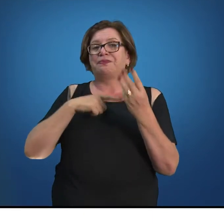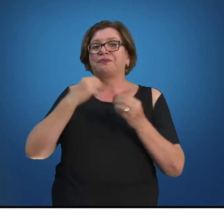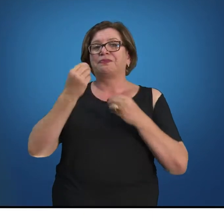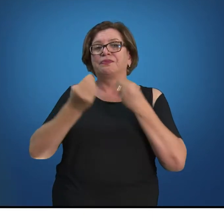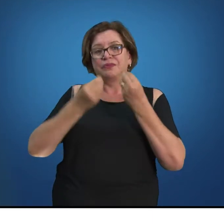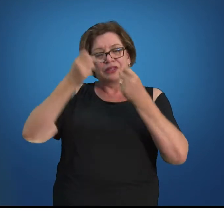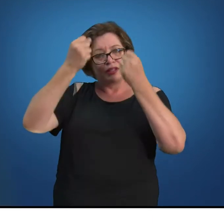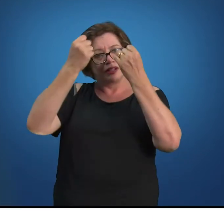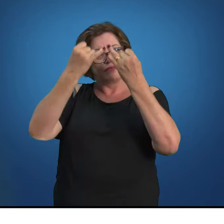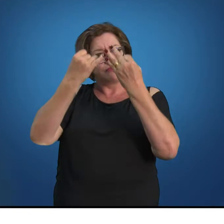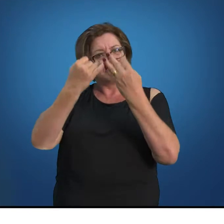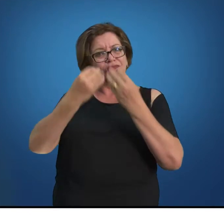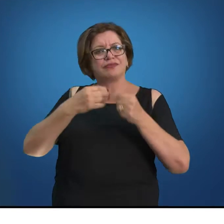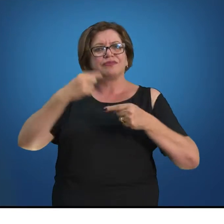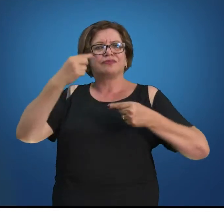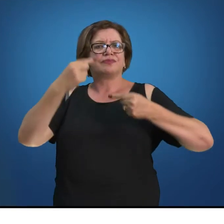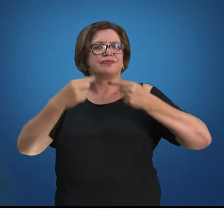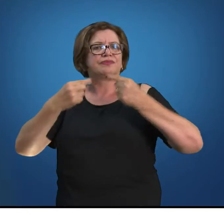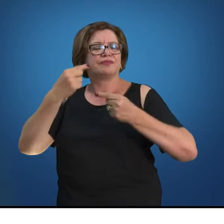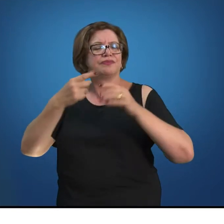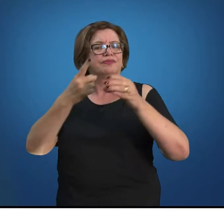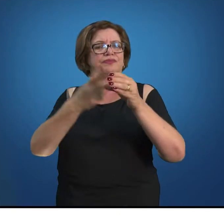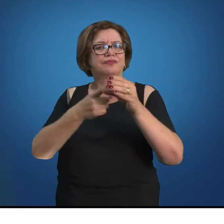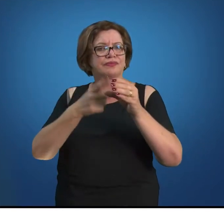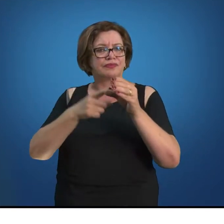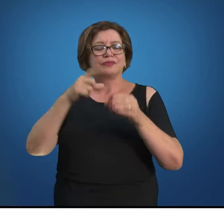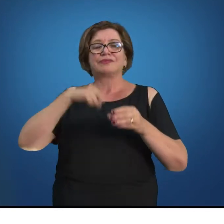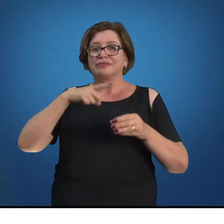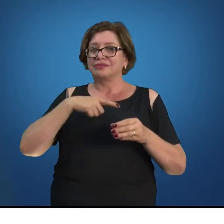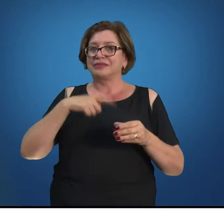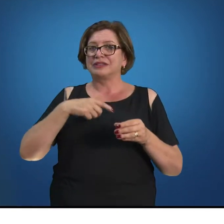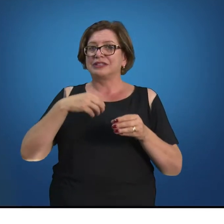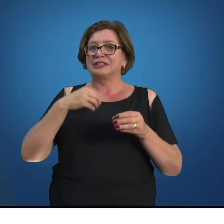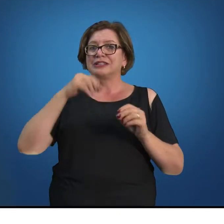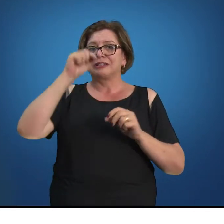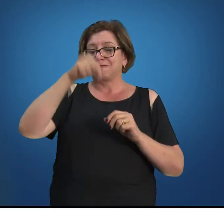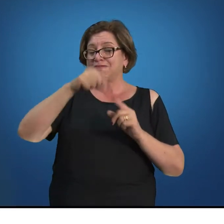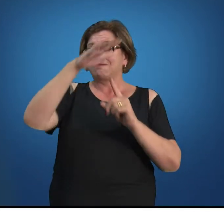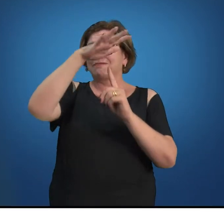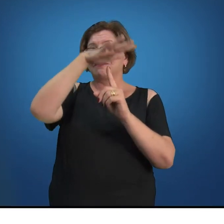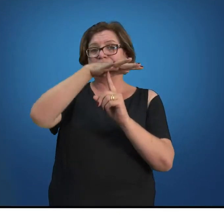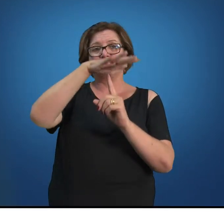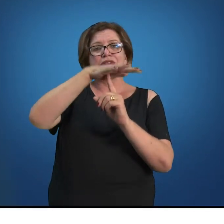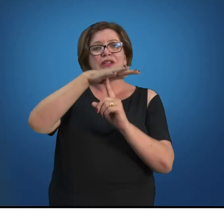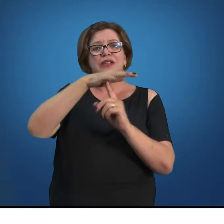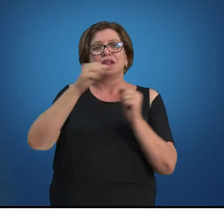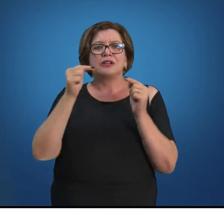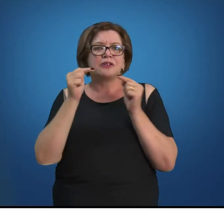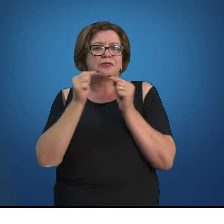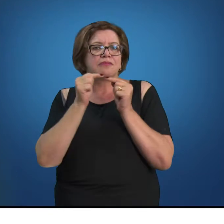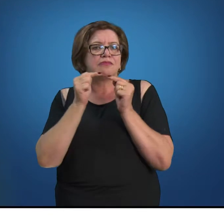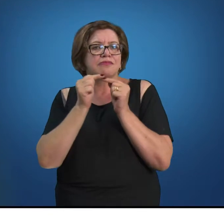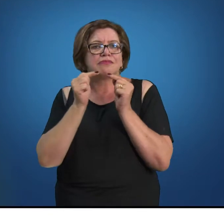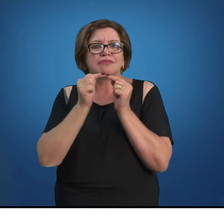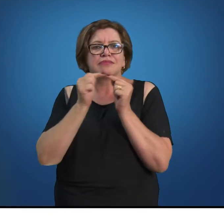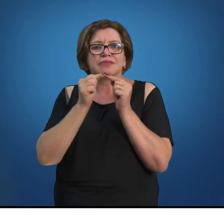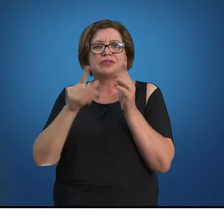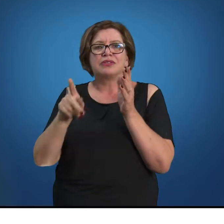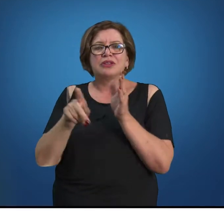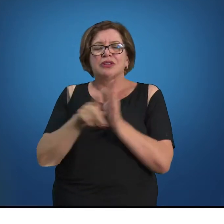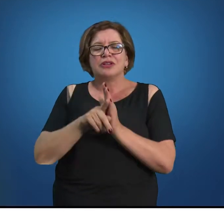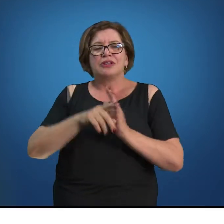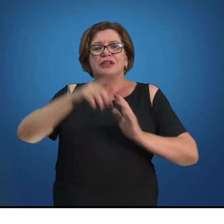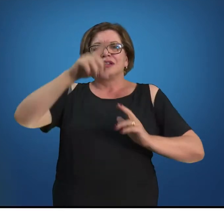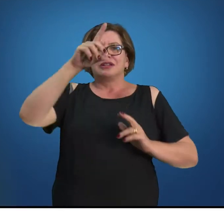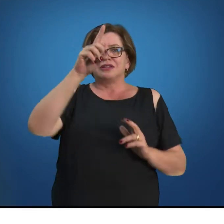que a política urbana está contemplada para dentro do Estado, compatibilizada com as